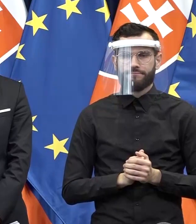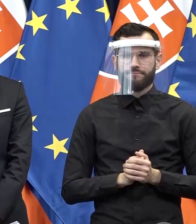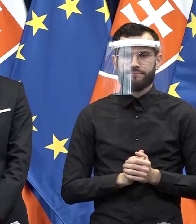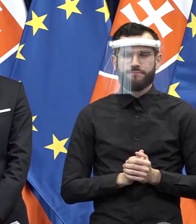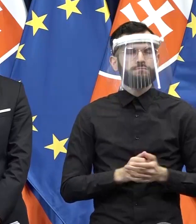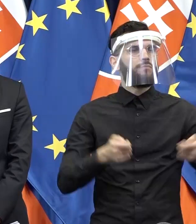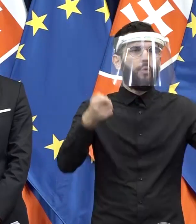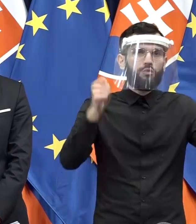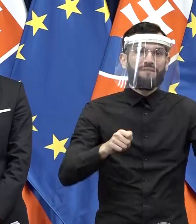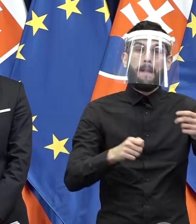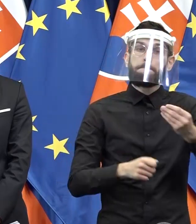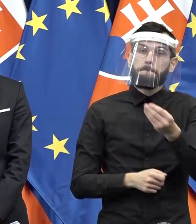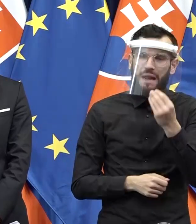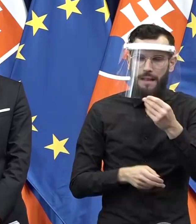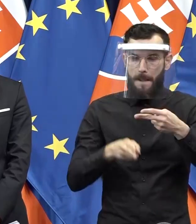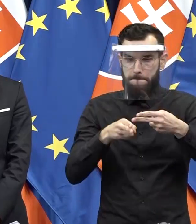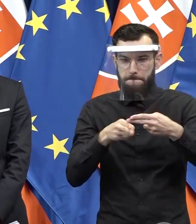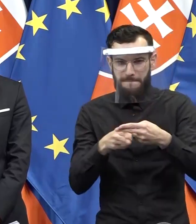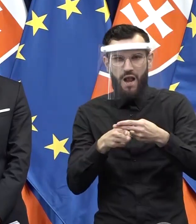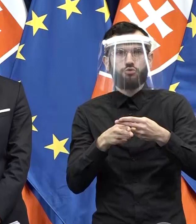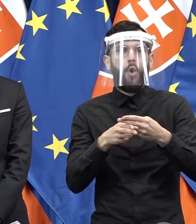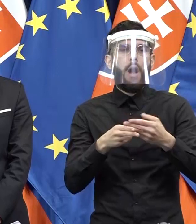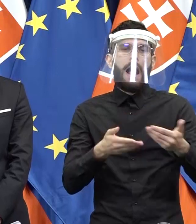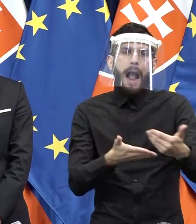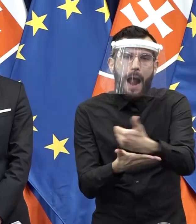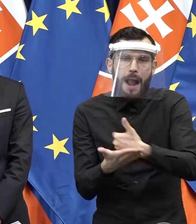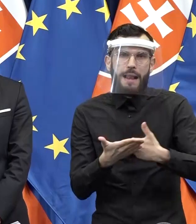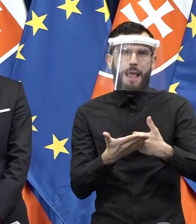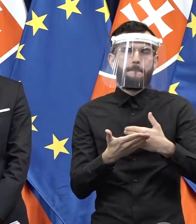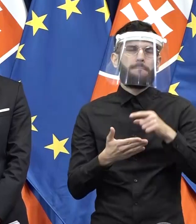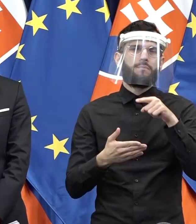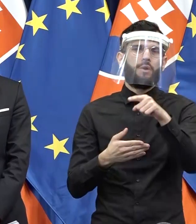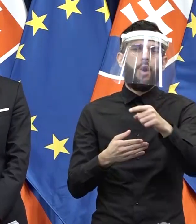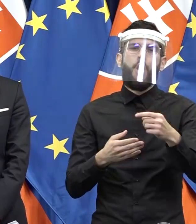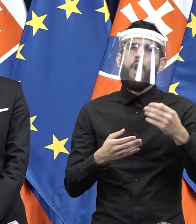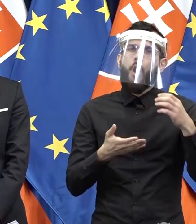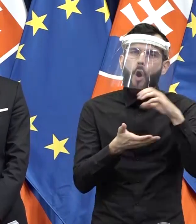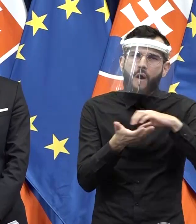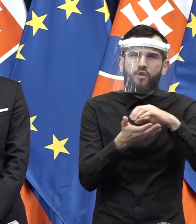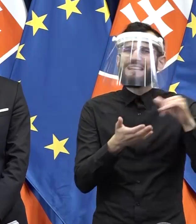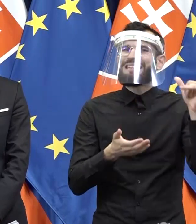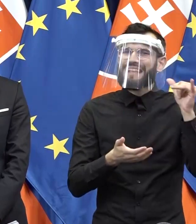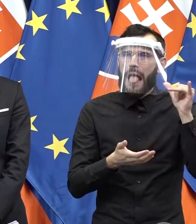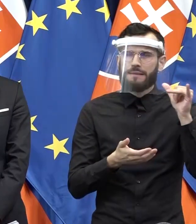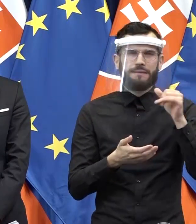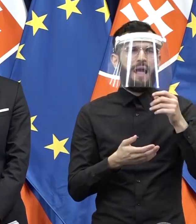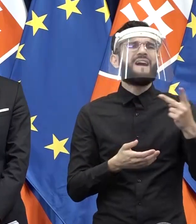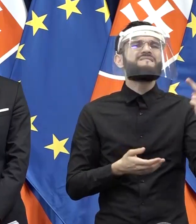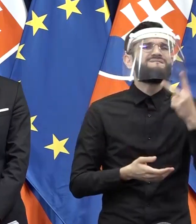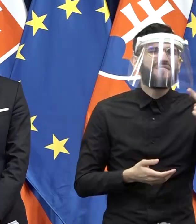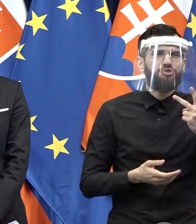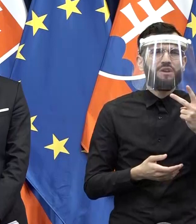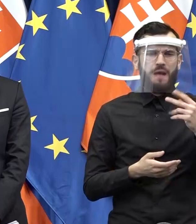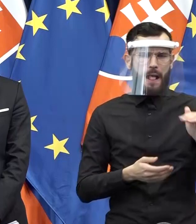predajní potravín, mesa, chleba a pečiva, ovoce a zeleniny, predajní potravín na osobitné výživové účely